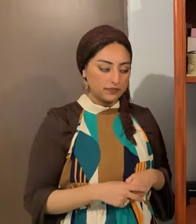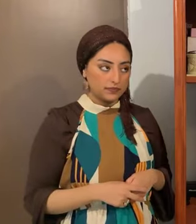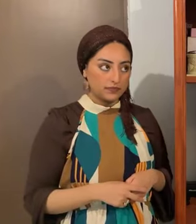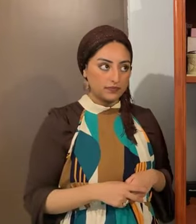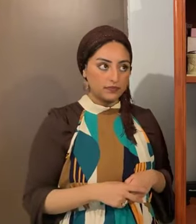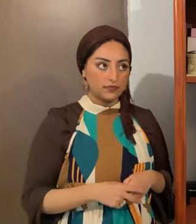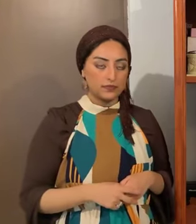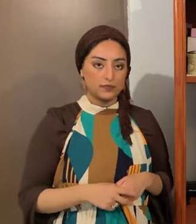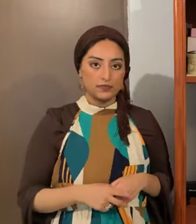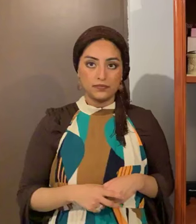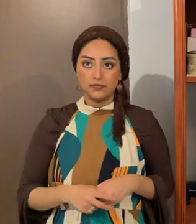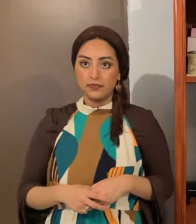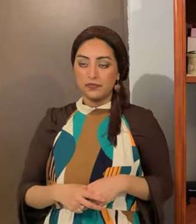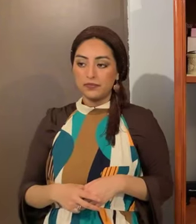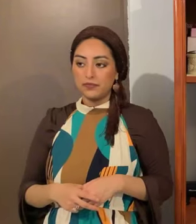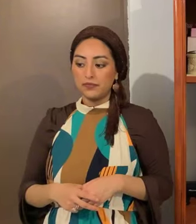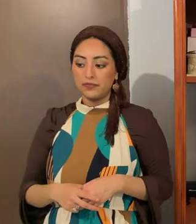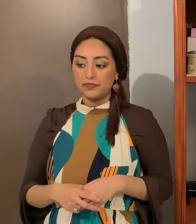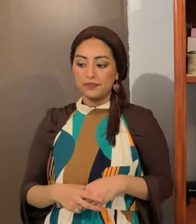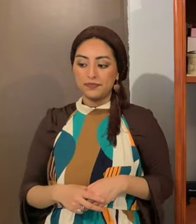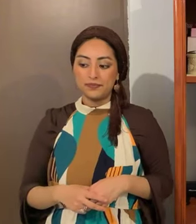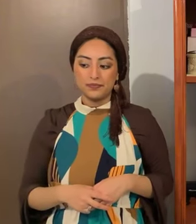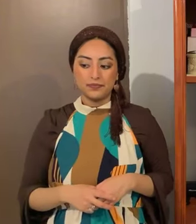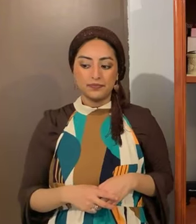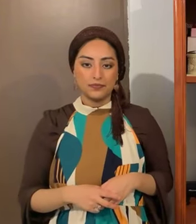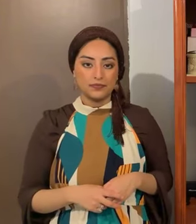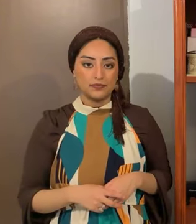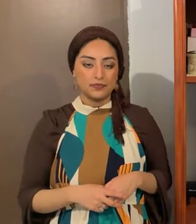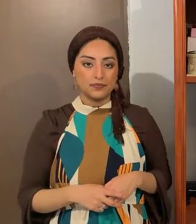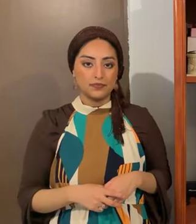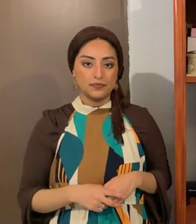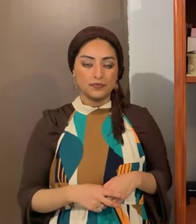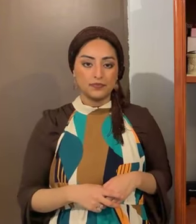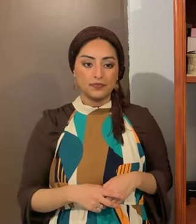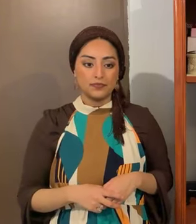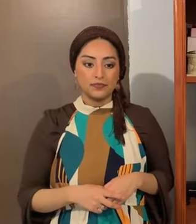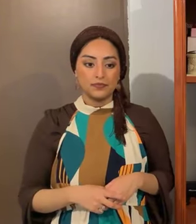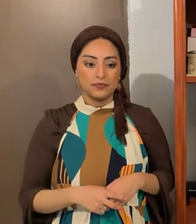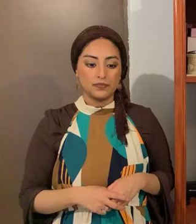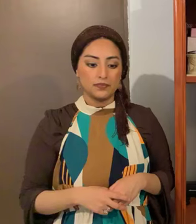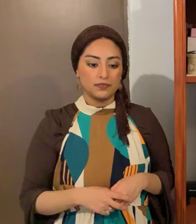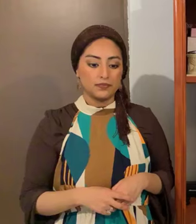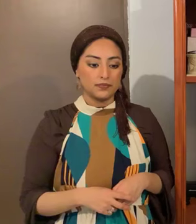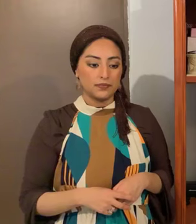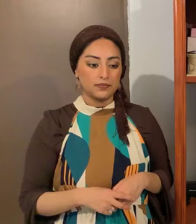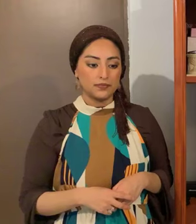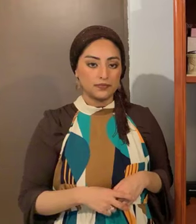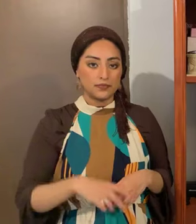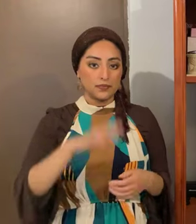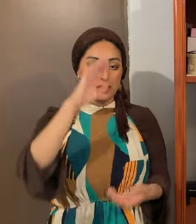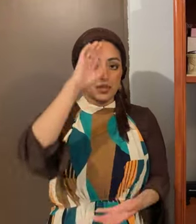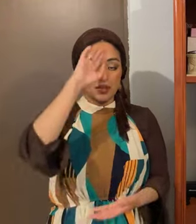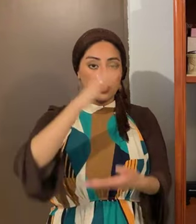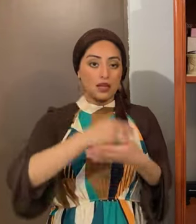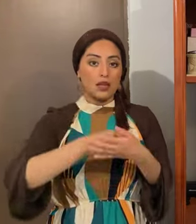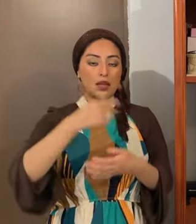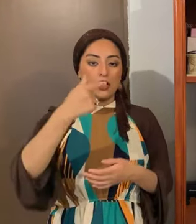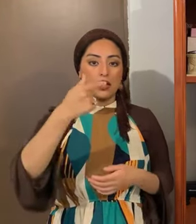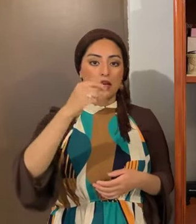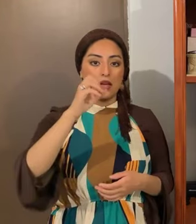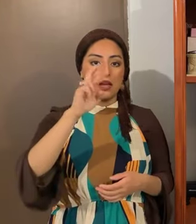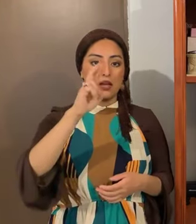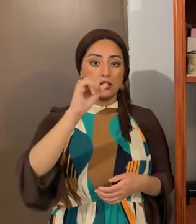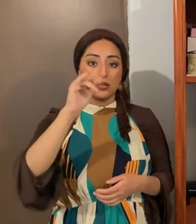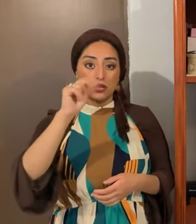hijo de Etam, hijo de Sima, hijo de Simeí, hijo de Jahat, hijo de Gersón, hijo de